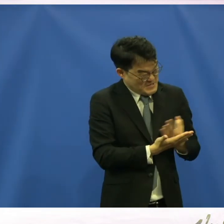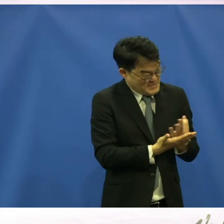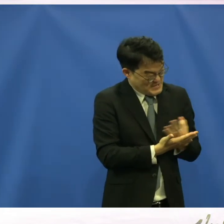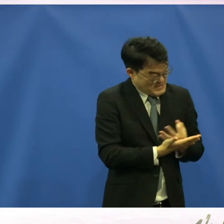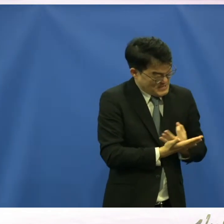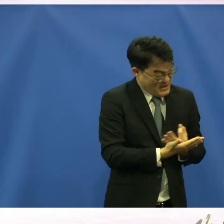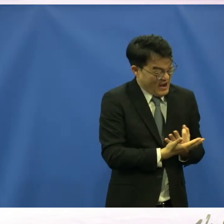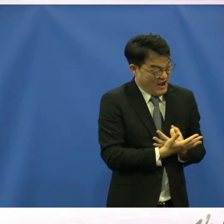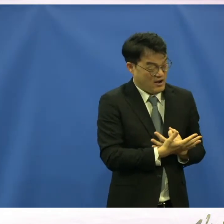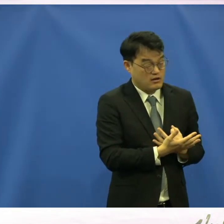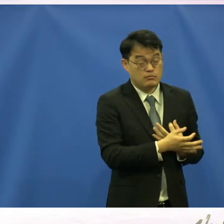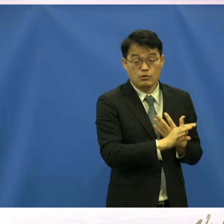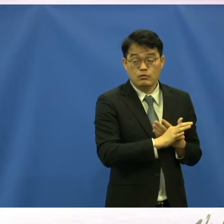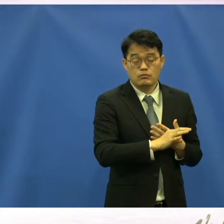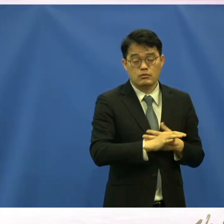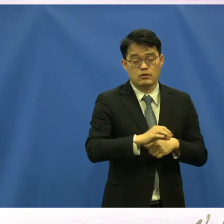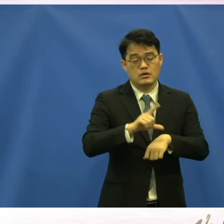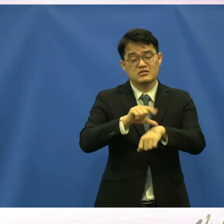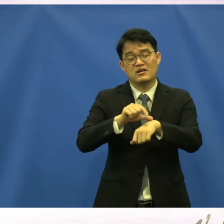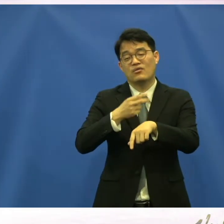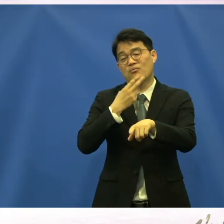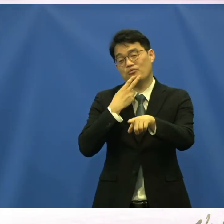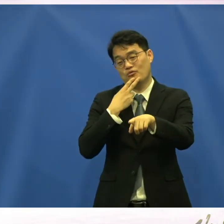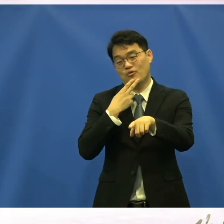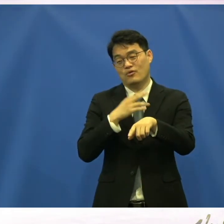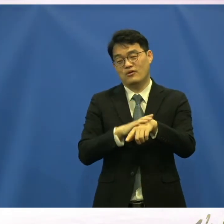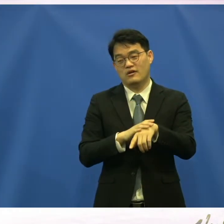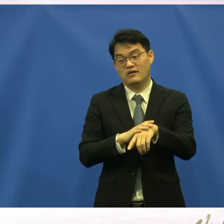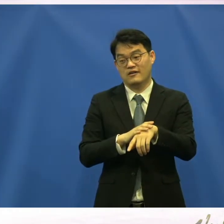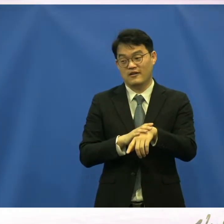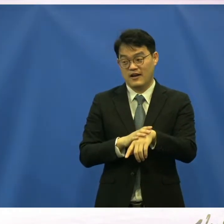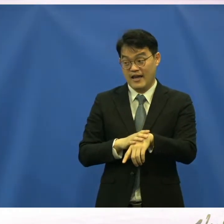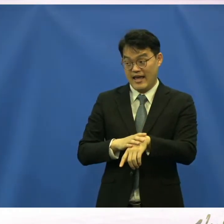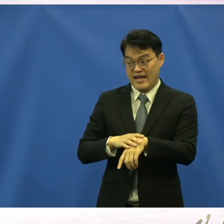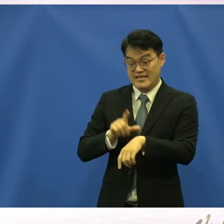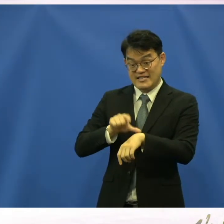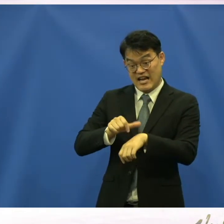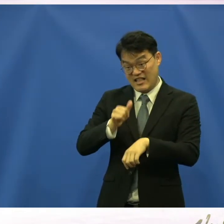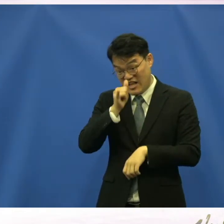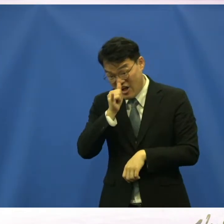없고 돈도 시간도 있으면 젊음이 없고